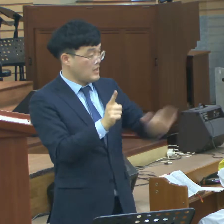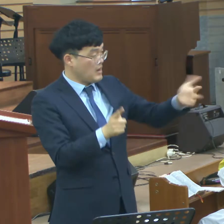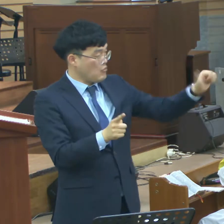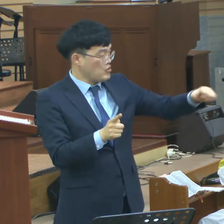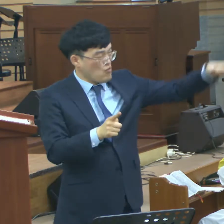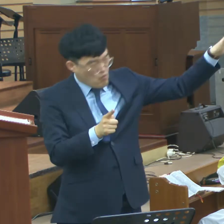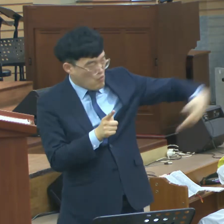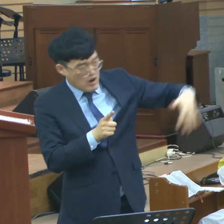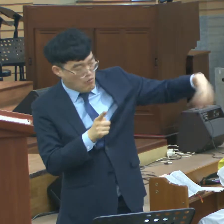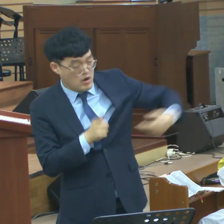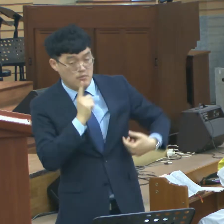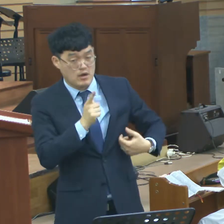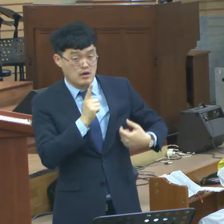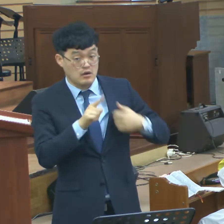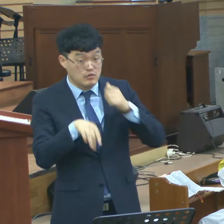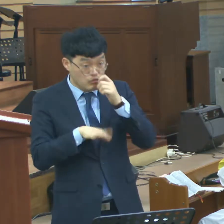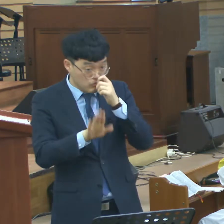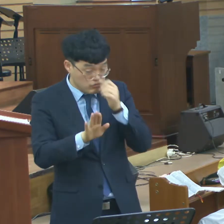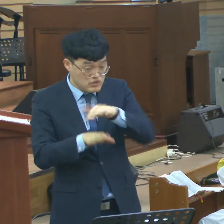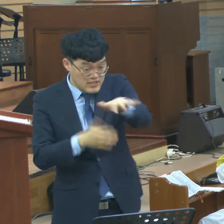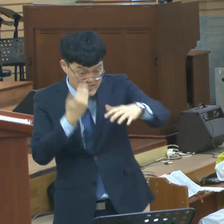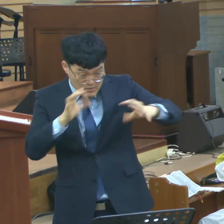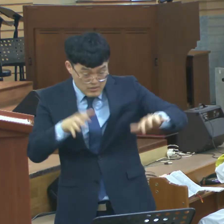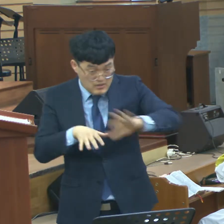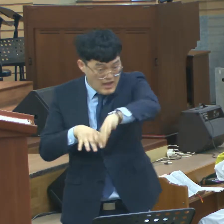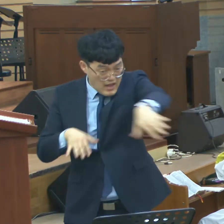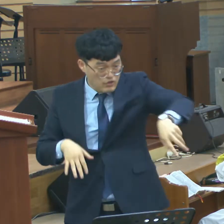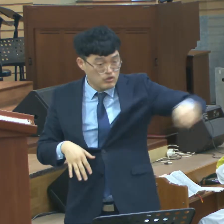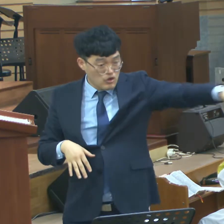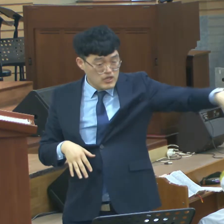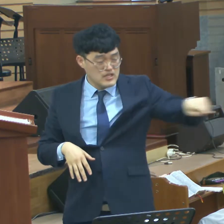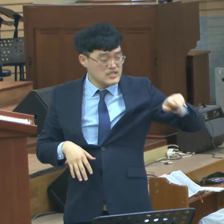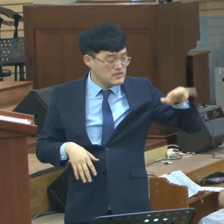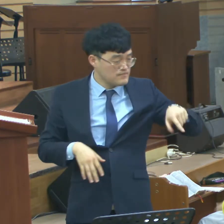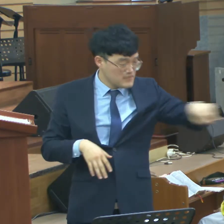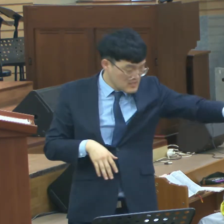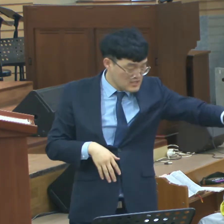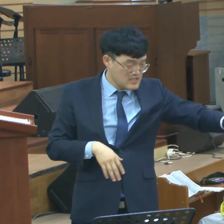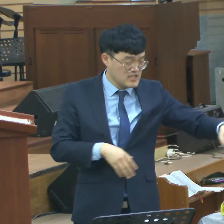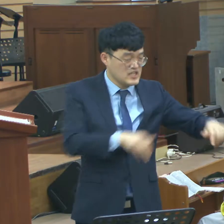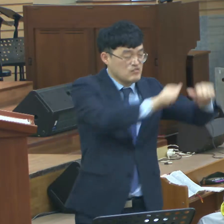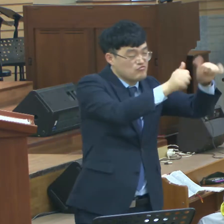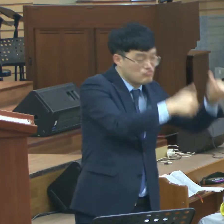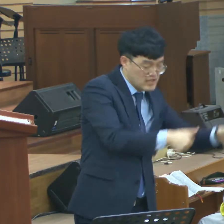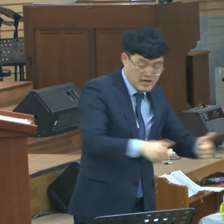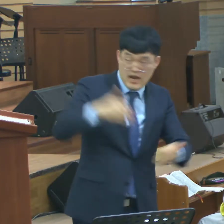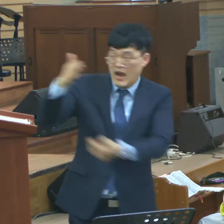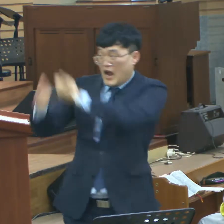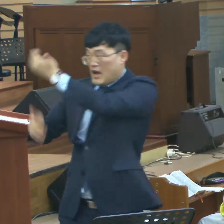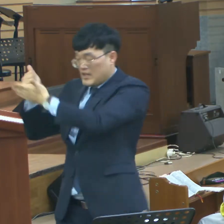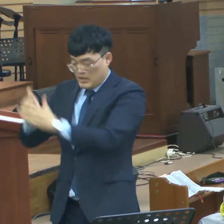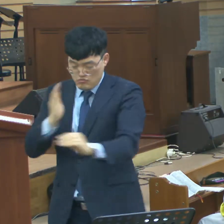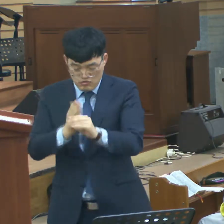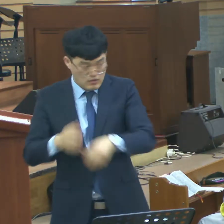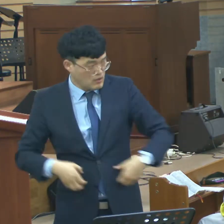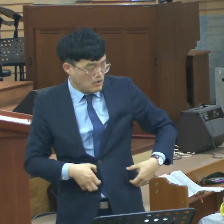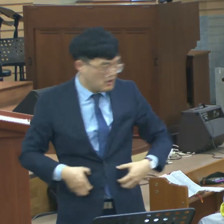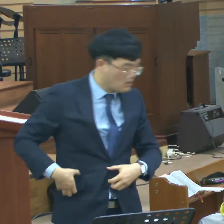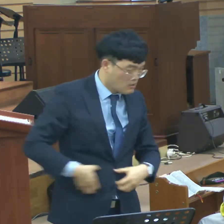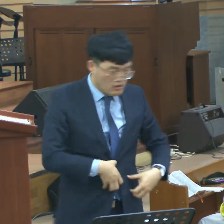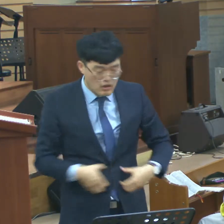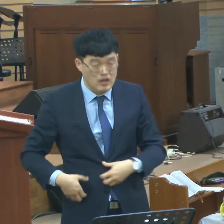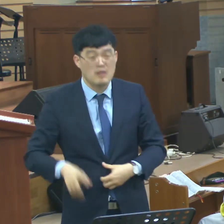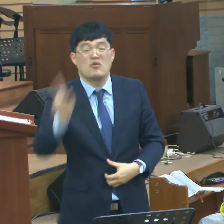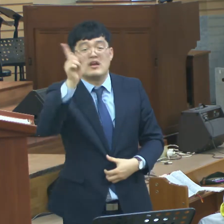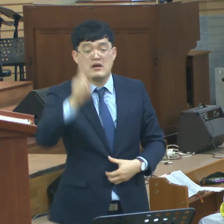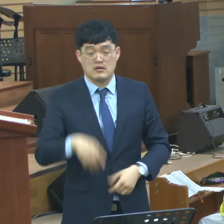백성들에게 말했습니다. 너희가 어느 때까지 둘 사이에서 머뭇머뭇하려느냐. 여호와가 만일 하나님이면 그를 따르고 바알이 만일 하나님이면